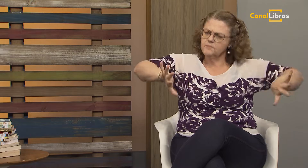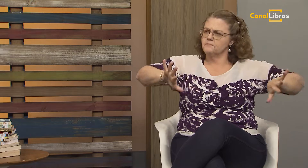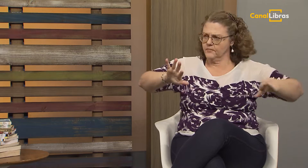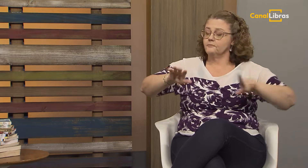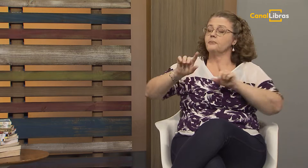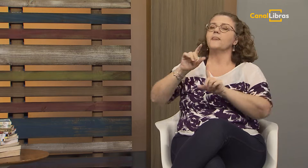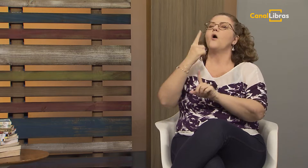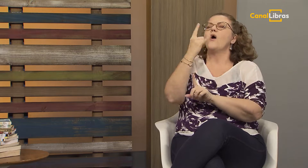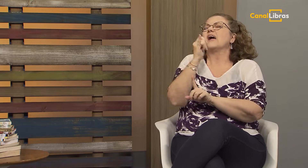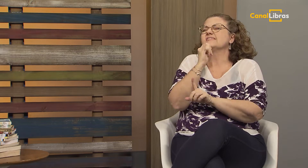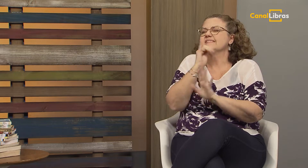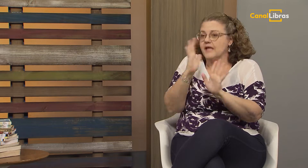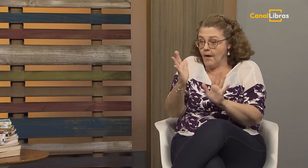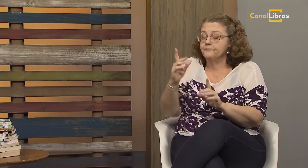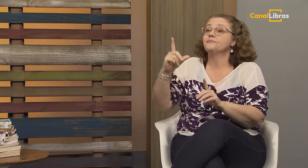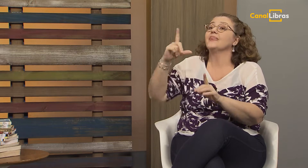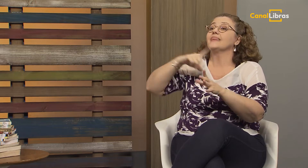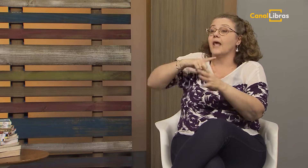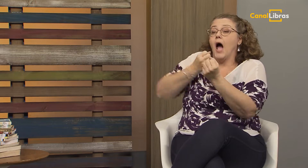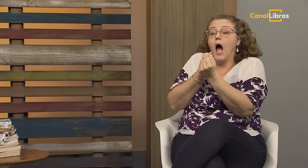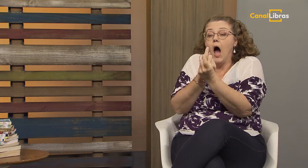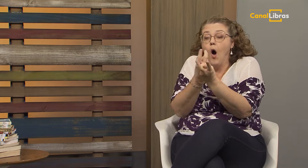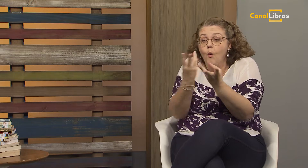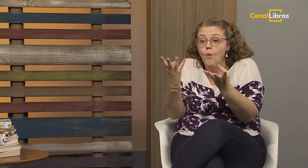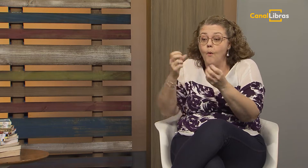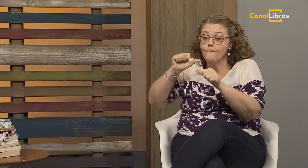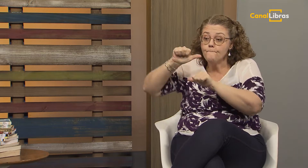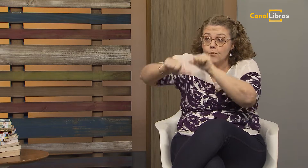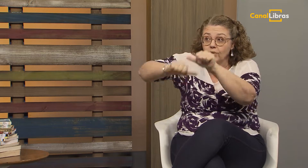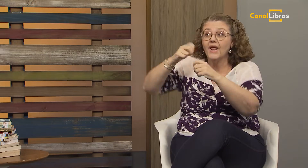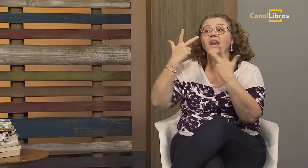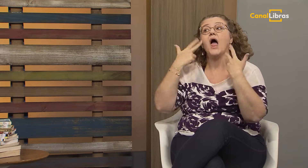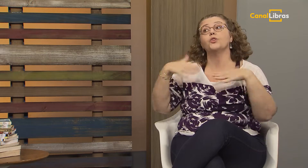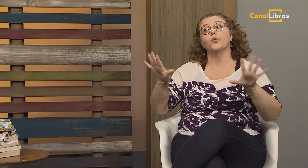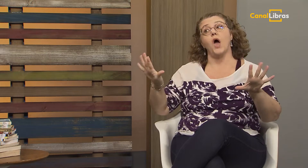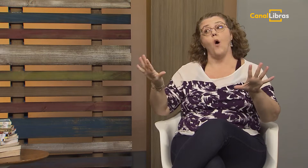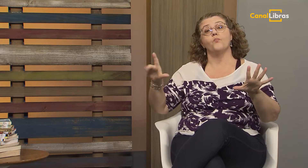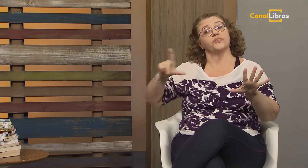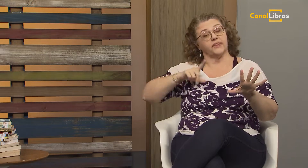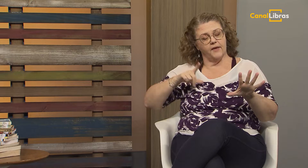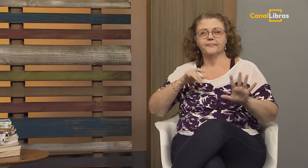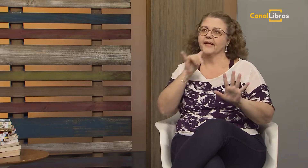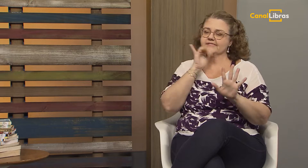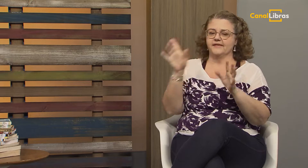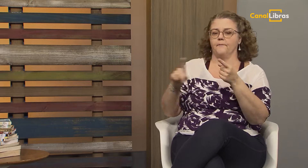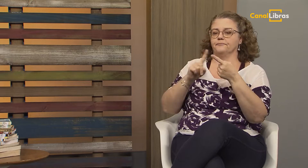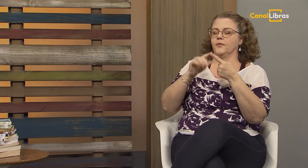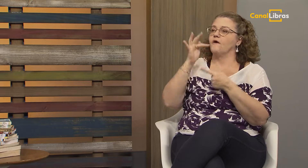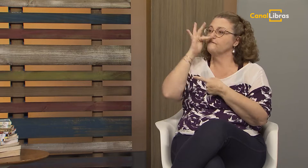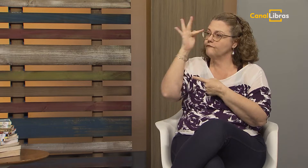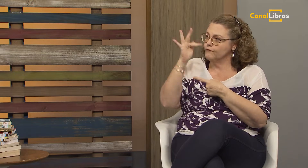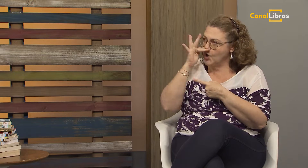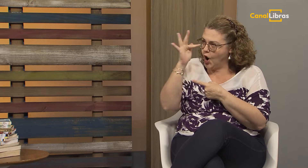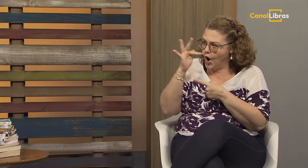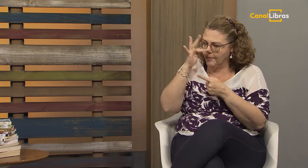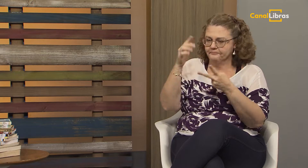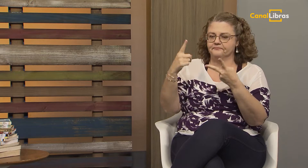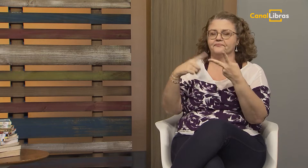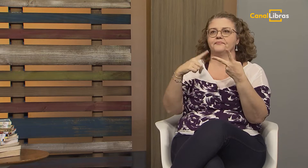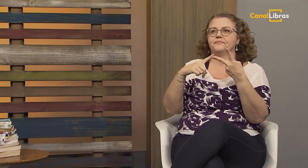visual espacial, com as construções, parâmetros e independentes do português escrito. Por exemplo, tem variações que podem